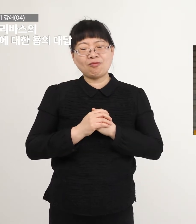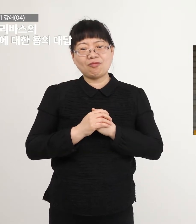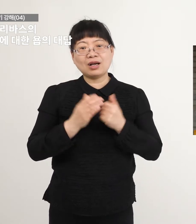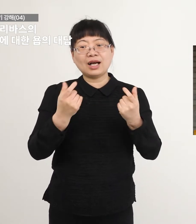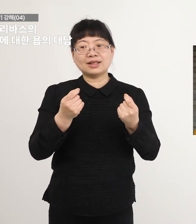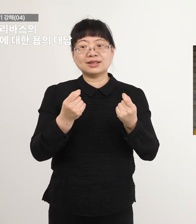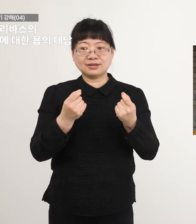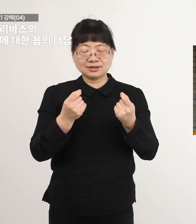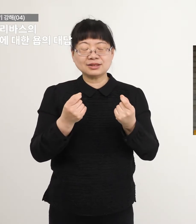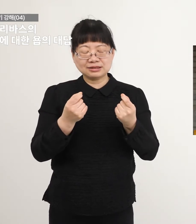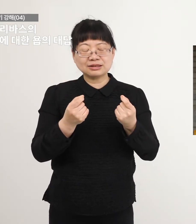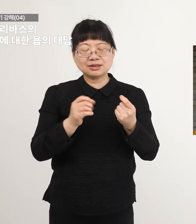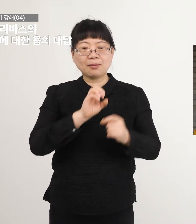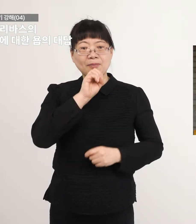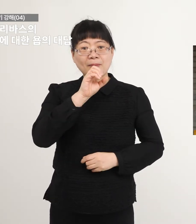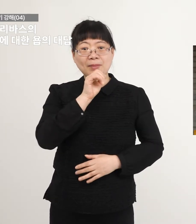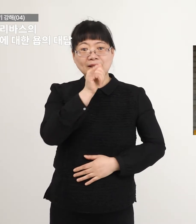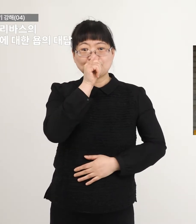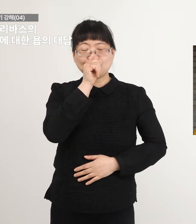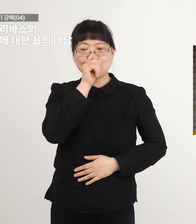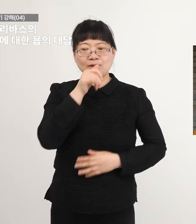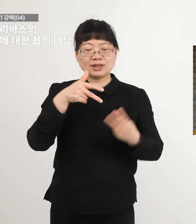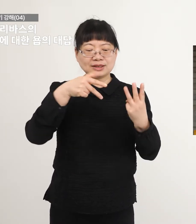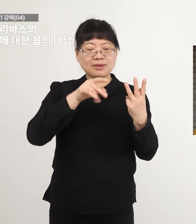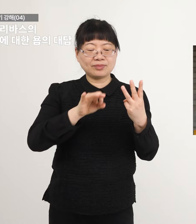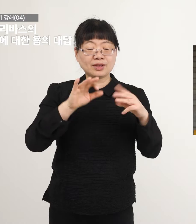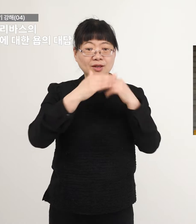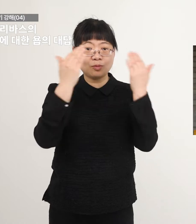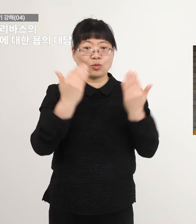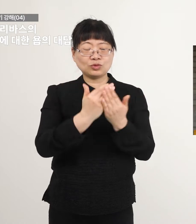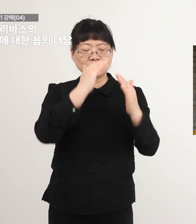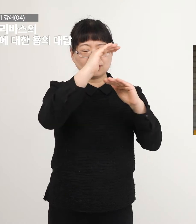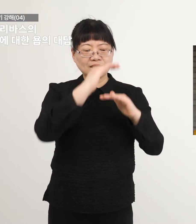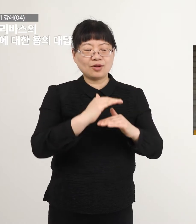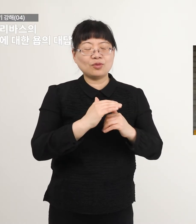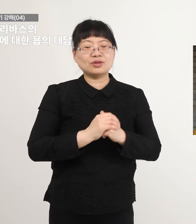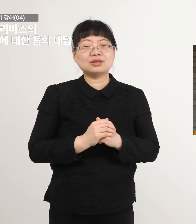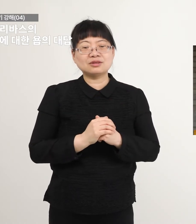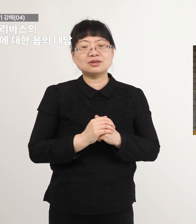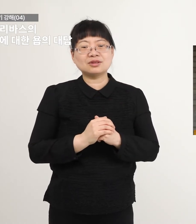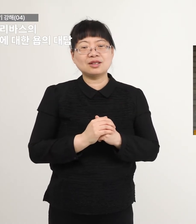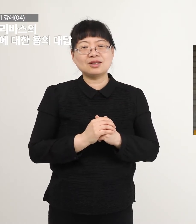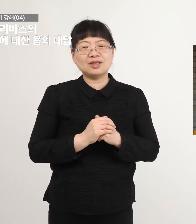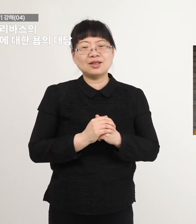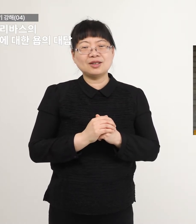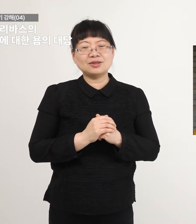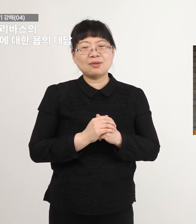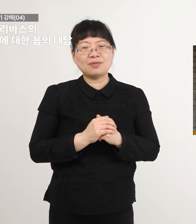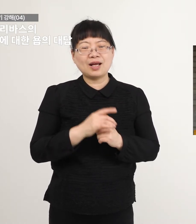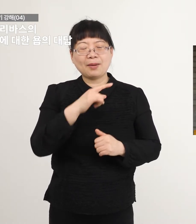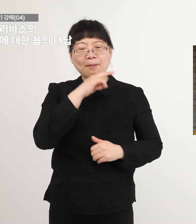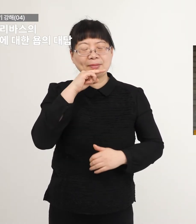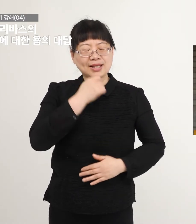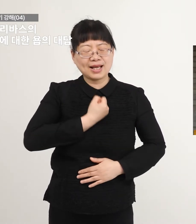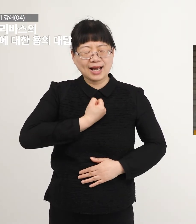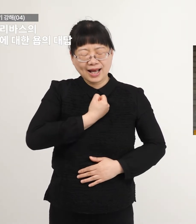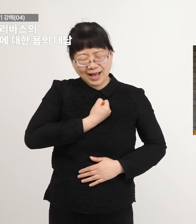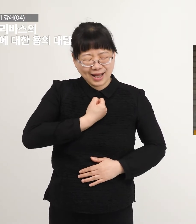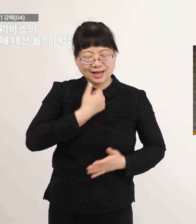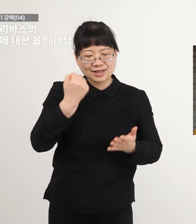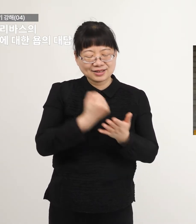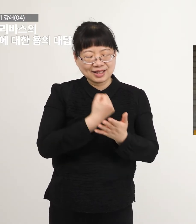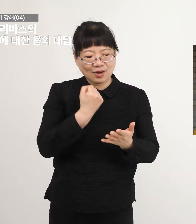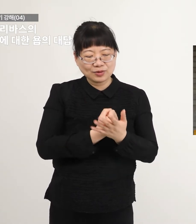이런 표현을 써가면서 3장 전체에 거의 피미친 절규가